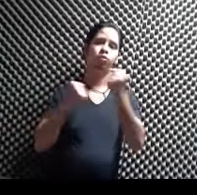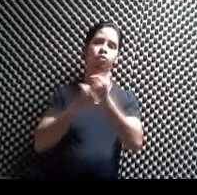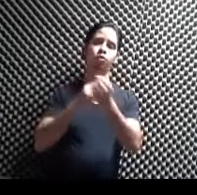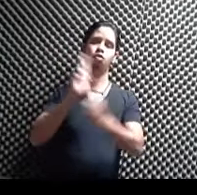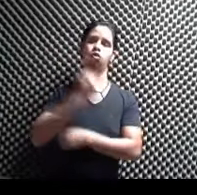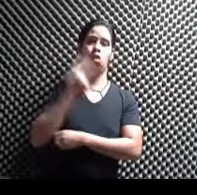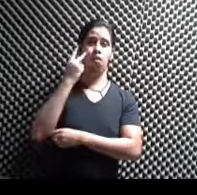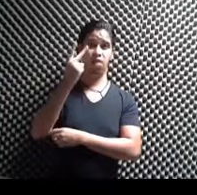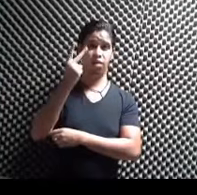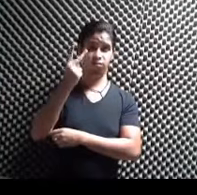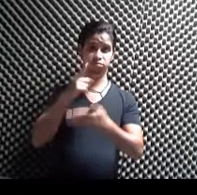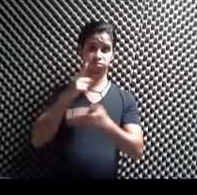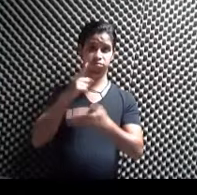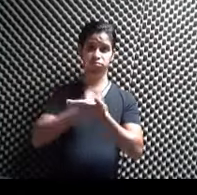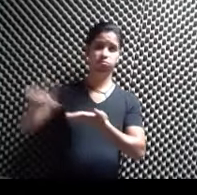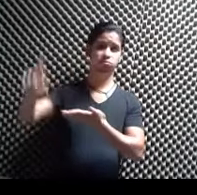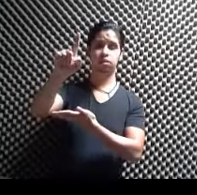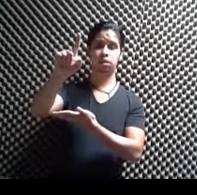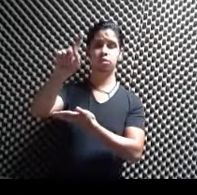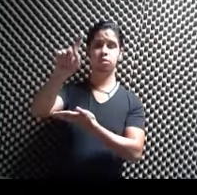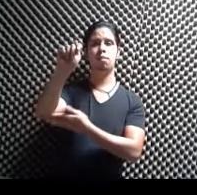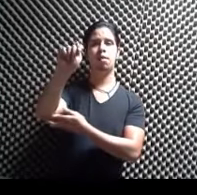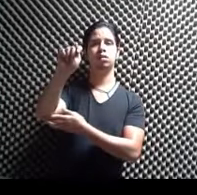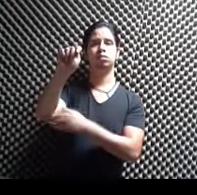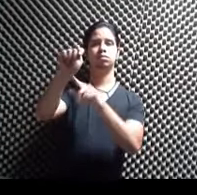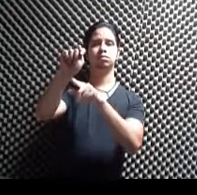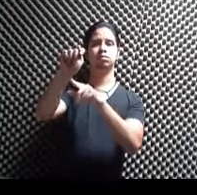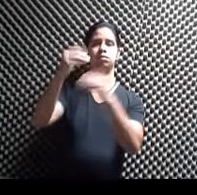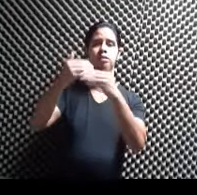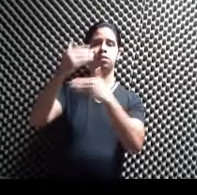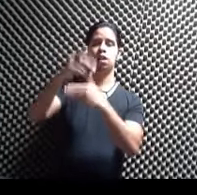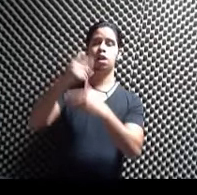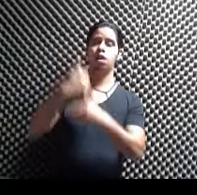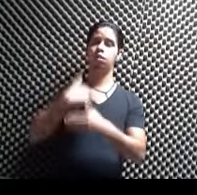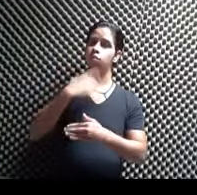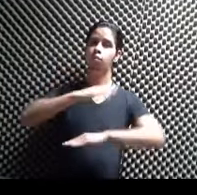el próximo martes, próxima semana. Pórtense bien.